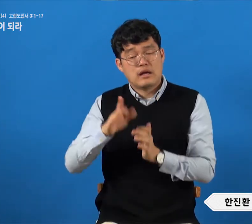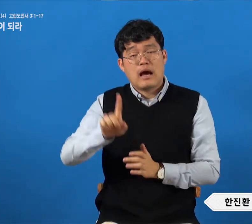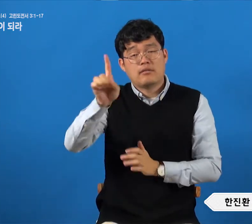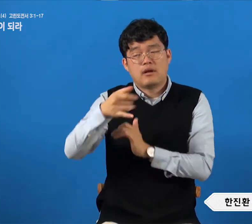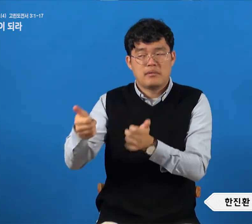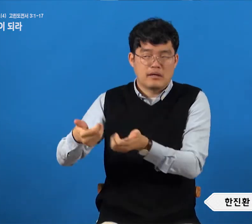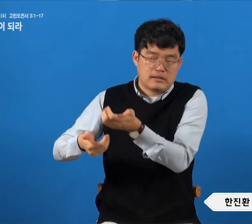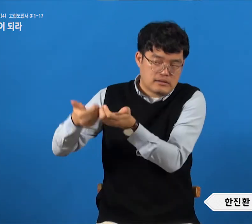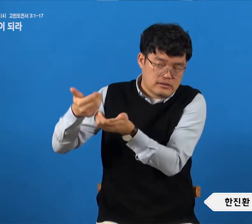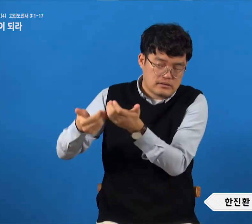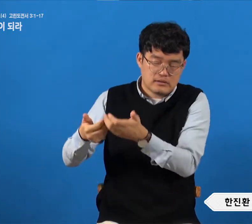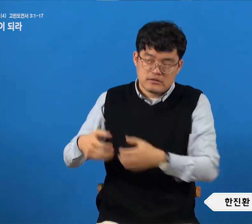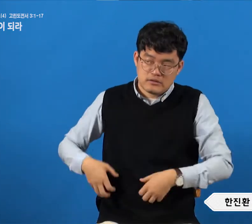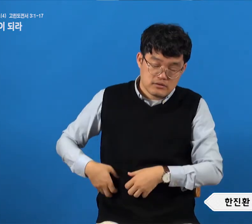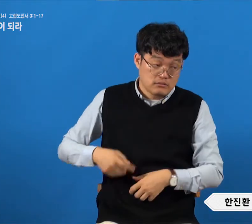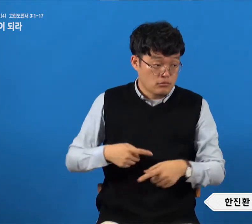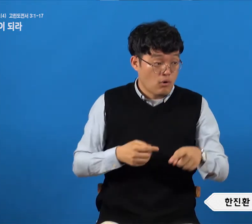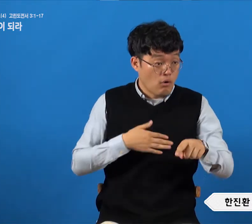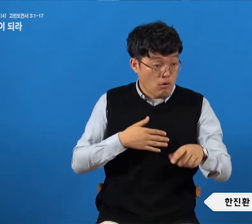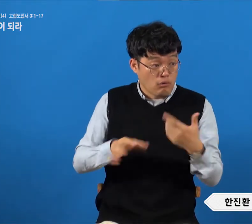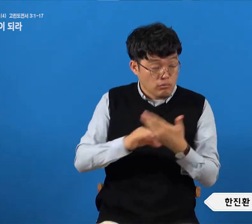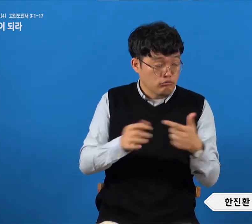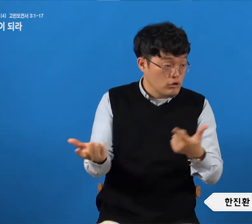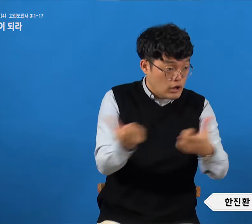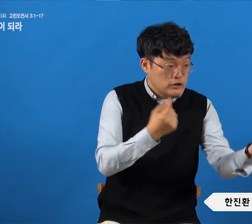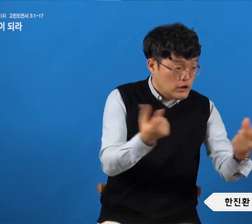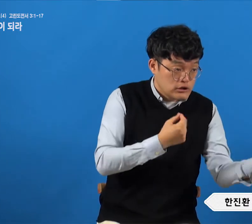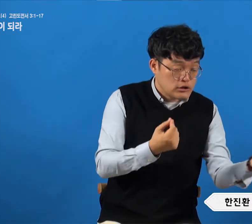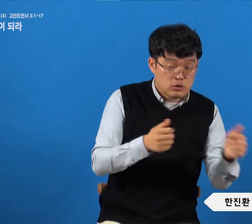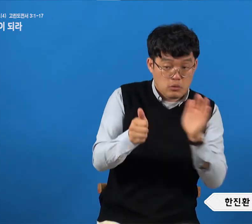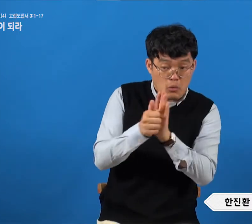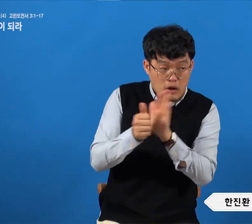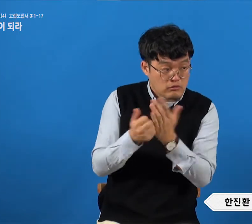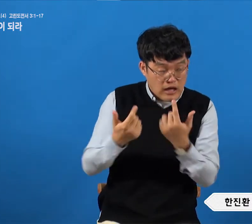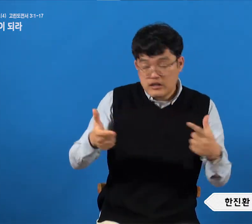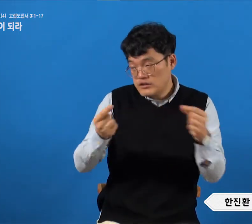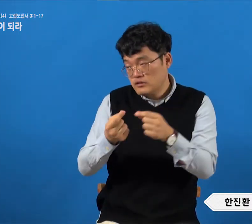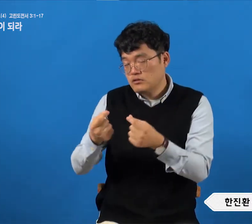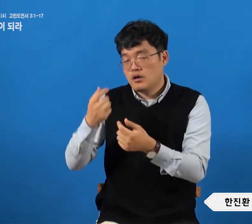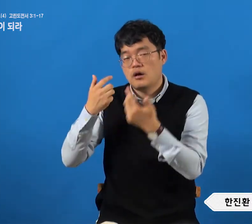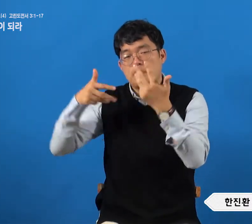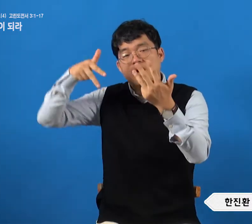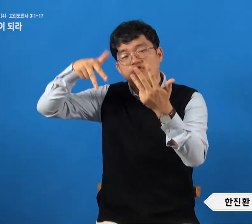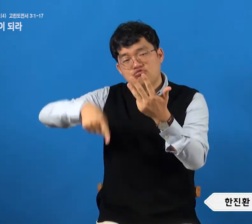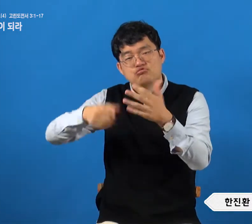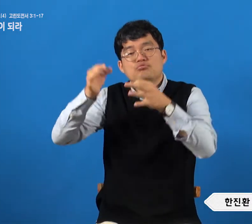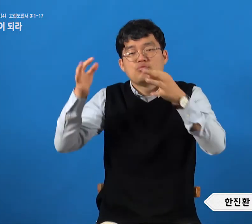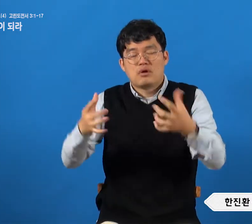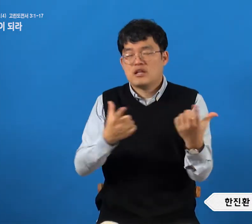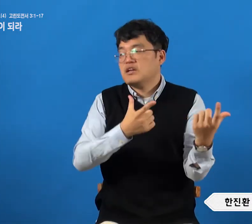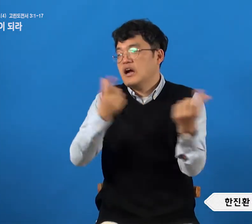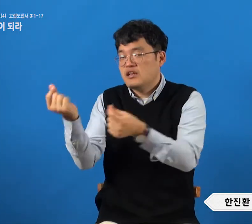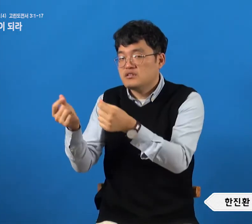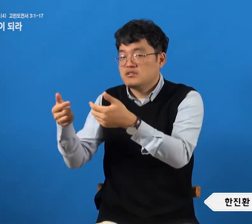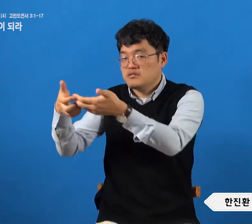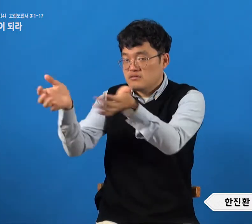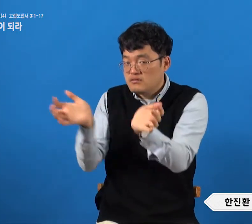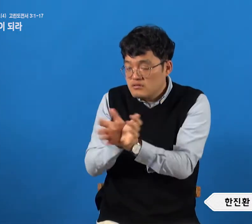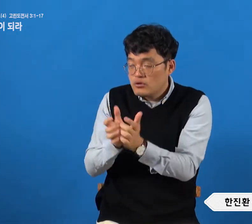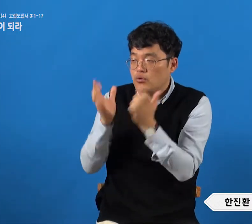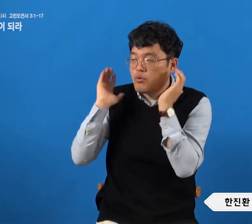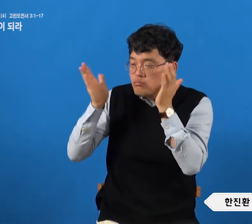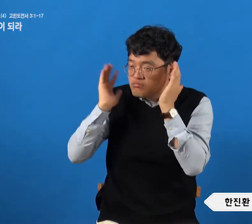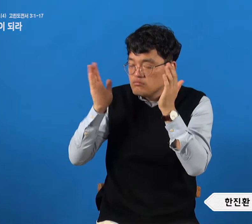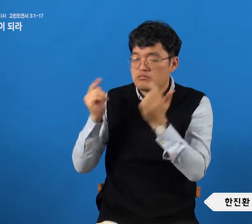사람이 서먹서먹해서 망설이고 있으니까 우리 다 같이 그럼 들어가서 공부하자 해서 8주를 꼬박 같이